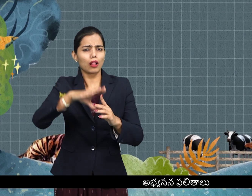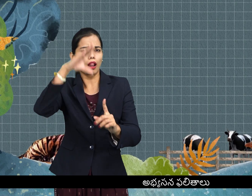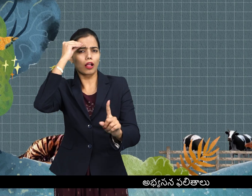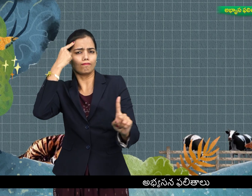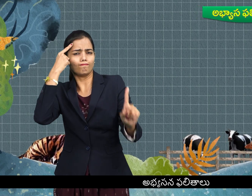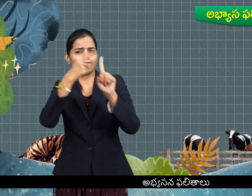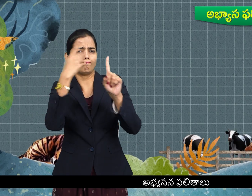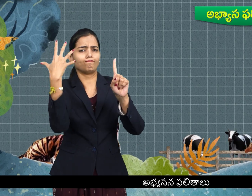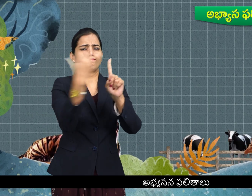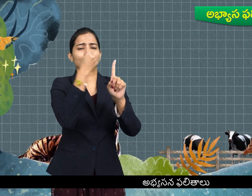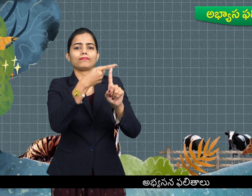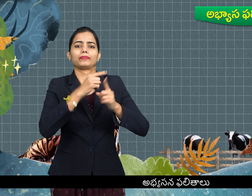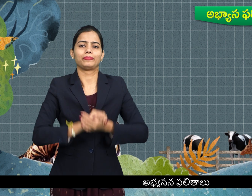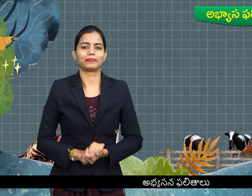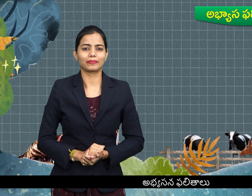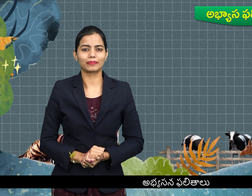అభ్యాస ఫలితాలు.